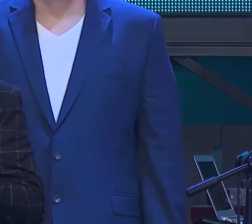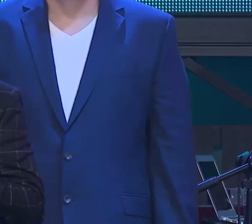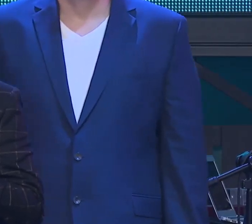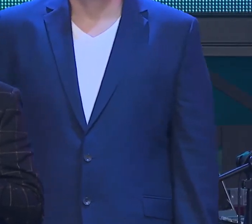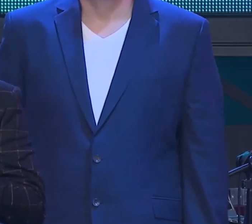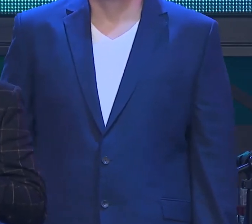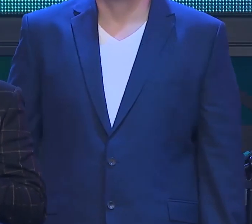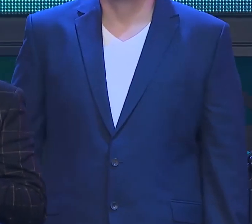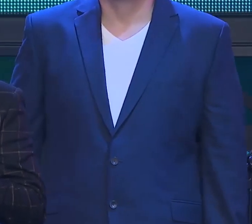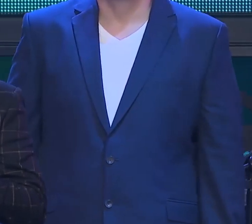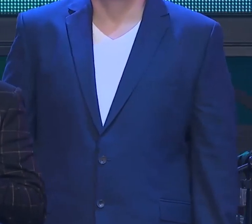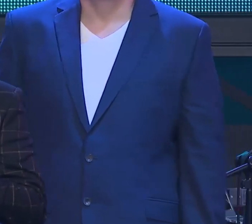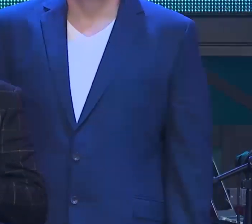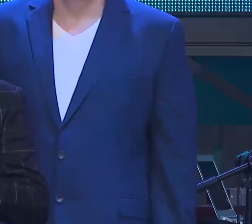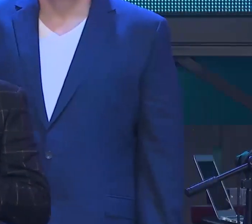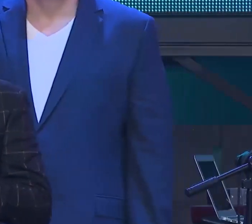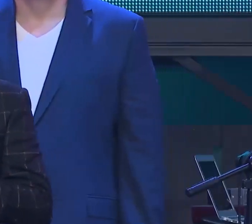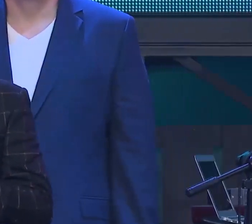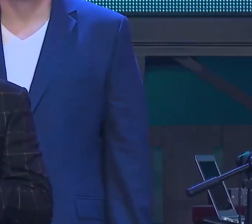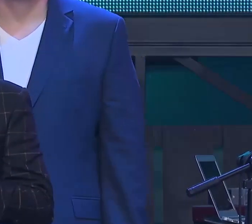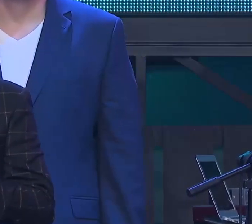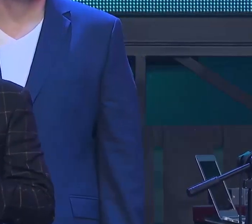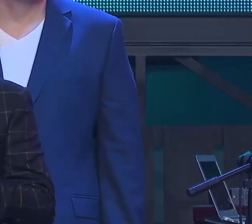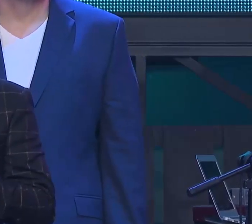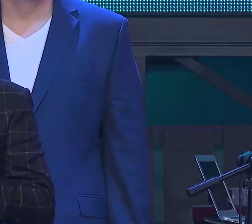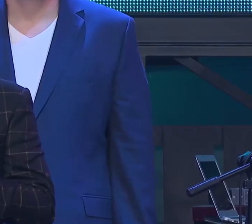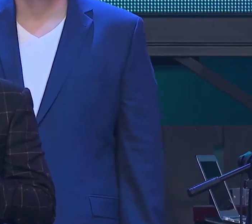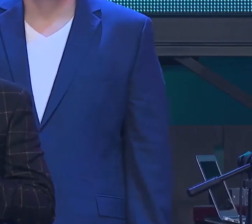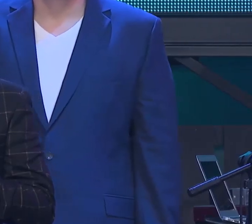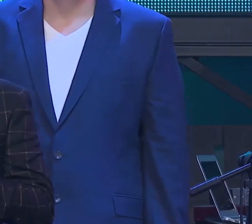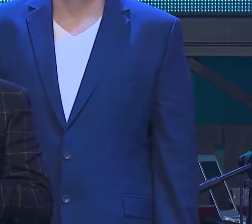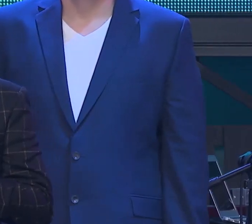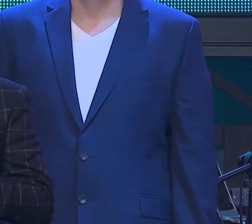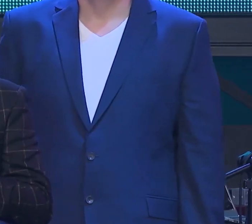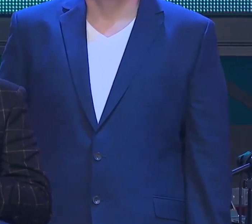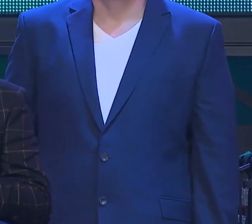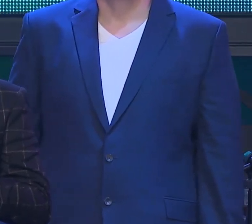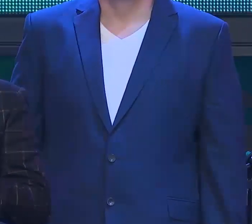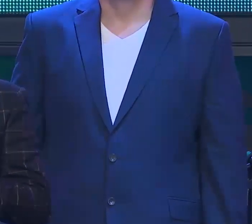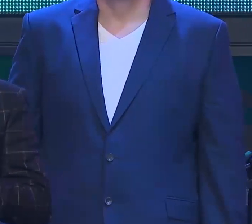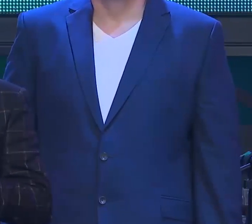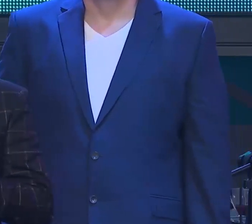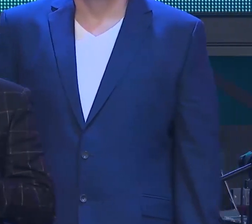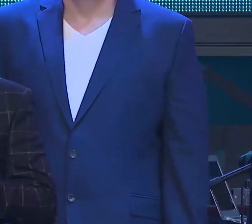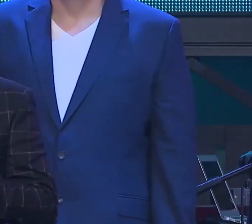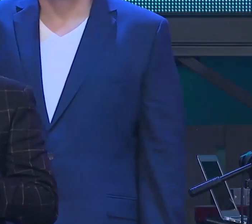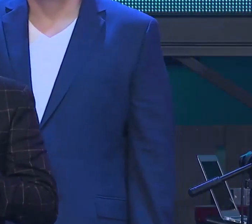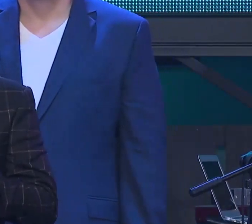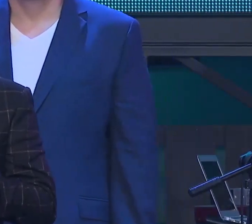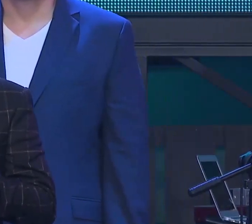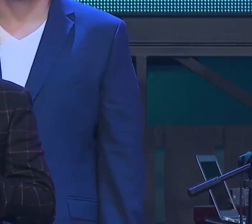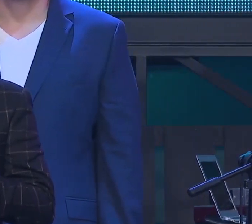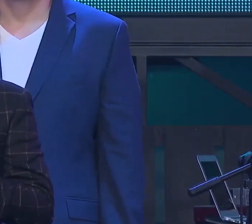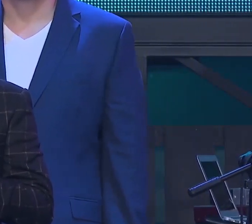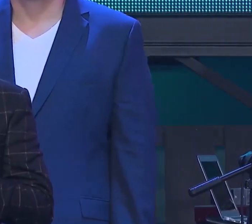kami percaya Tuhan, Engkau akan membukakan tingkap-tingkap langit, Engkau akan memberkati setiap kami Tuhan dengan berkat-berkat yang berlimpah,